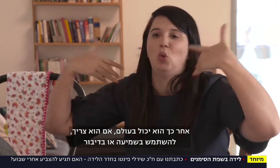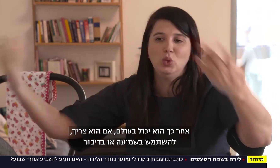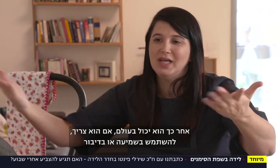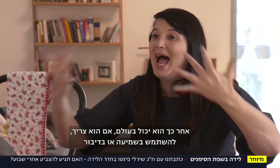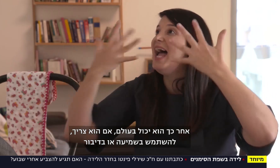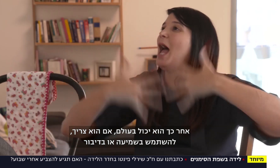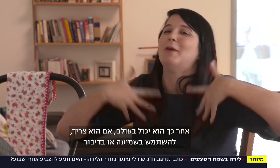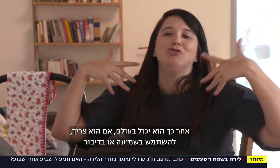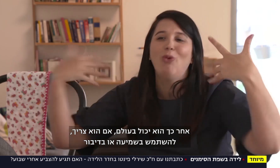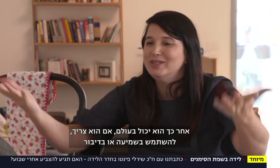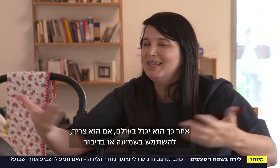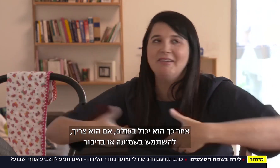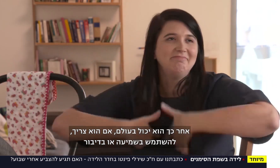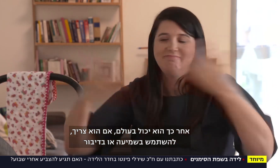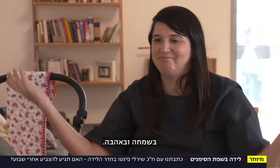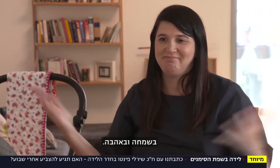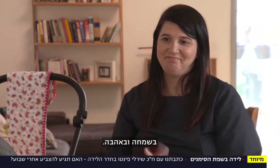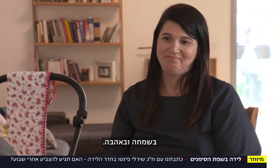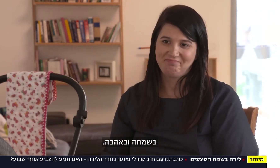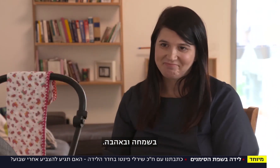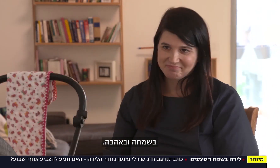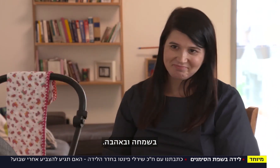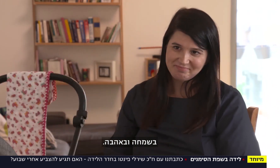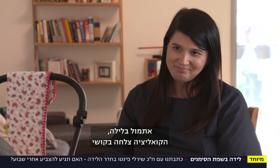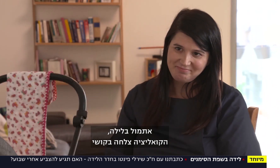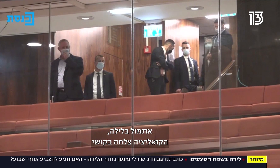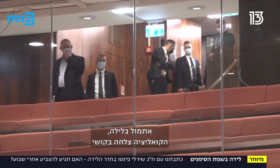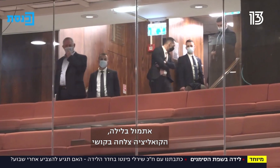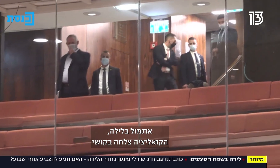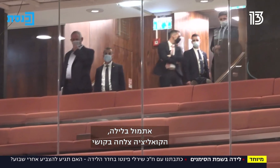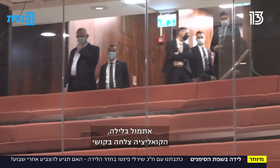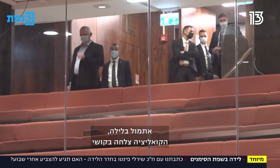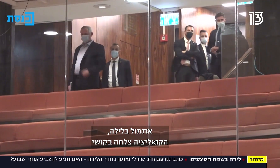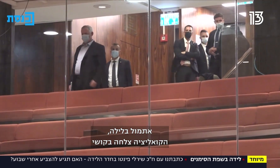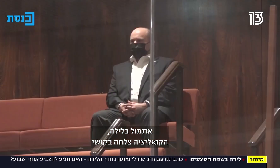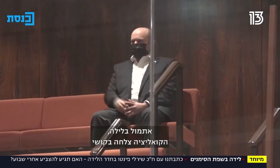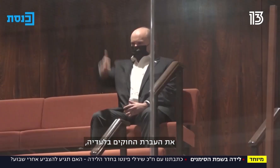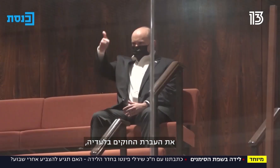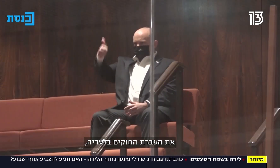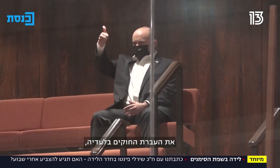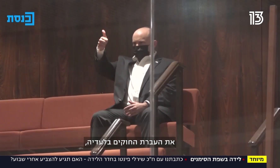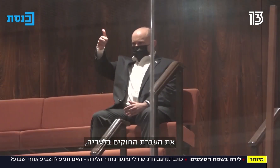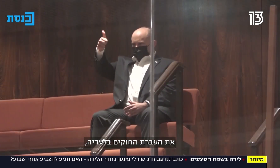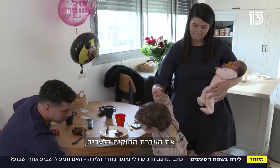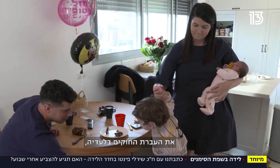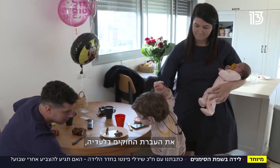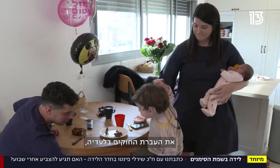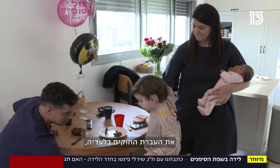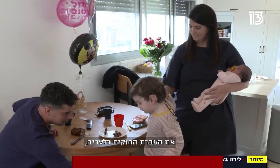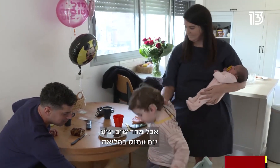בעולם, אם הוא צריך, להשתמש בשמיעה או בדיבור, בשמחה ובאהבה. אתמול בלילה הקואליציה צלחה בקושי את העברת החוקים בלעדיה,